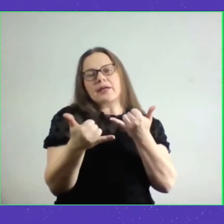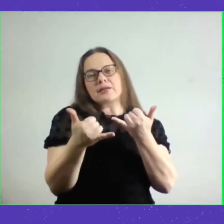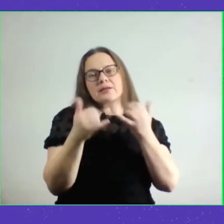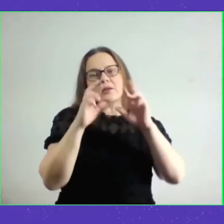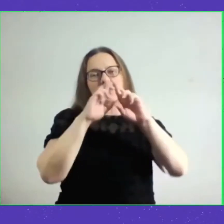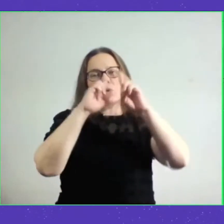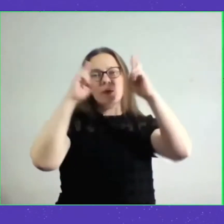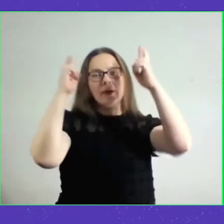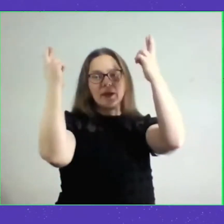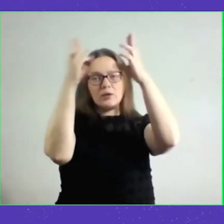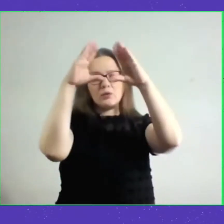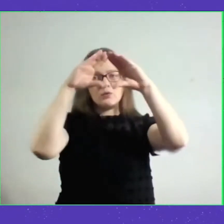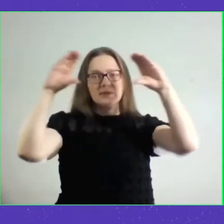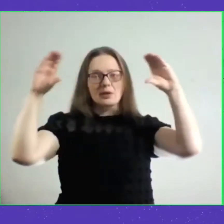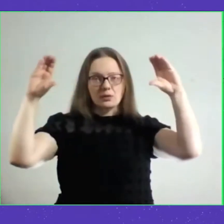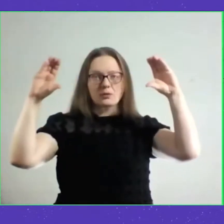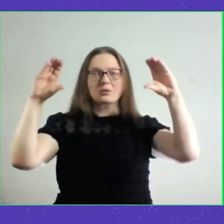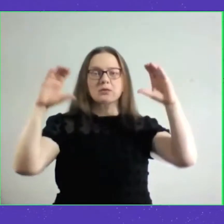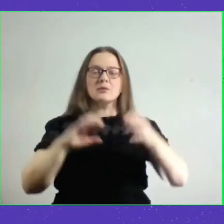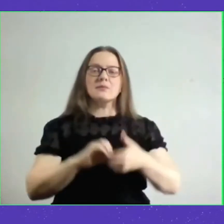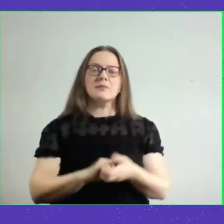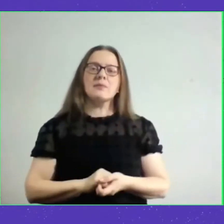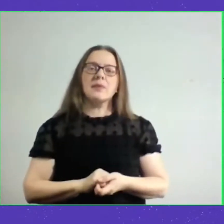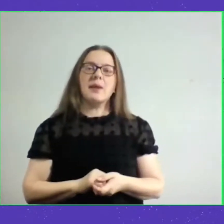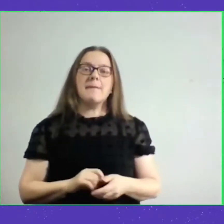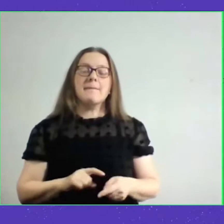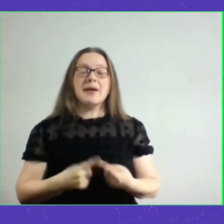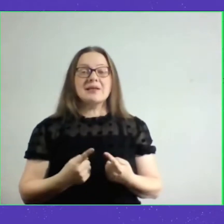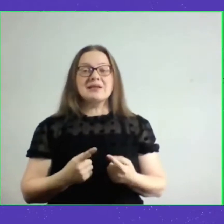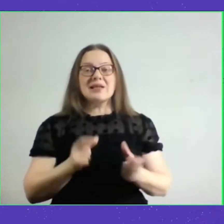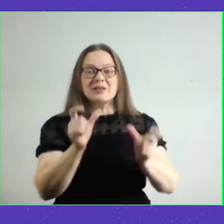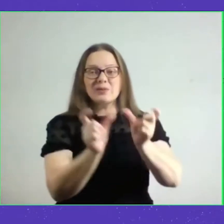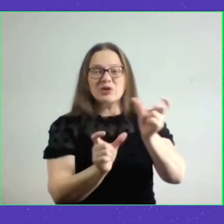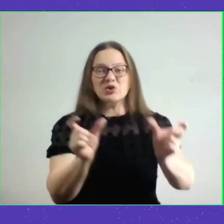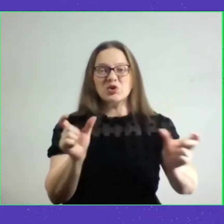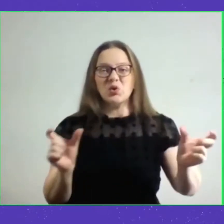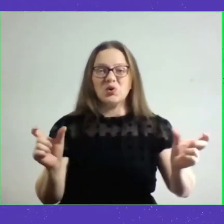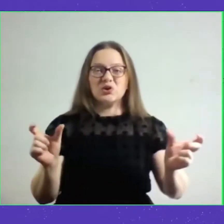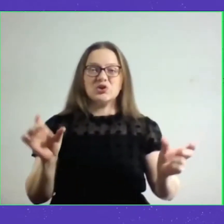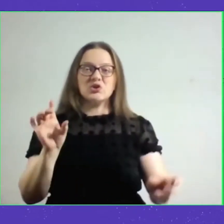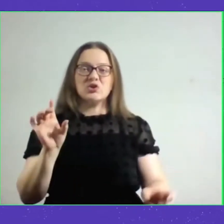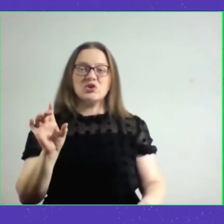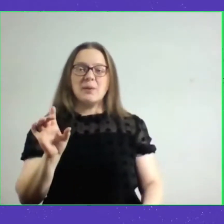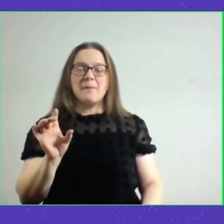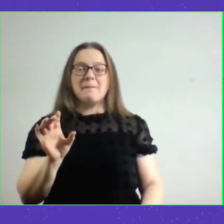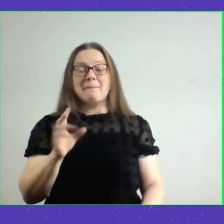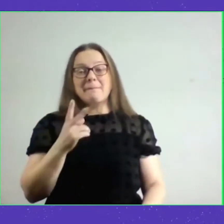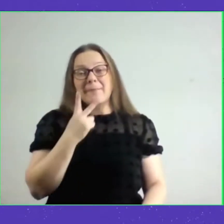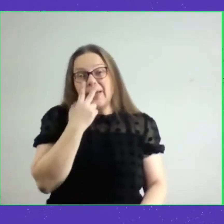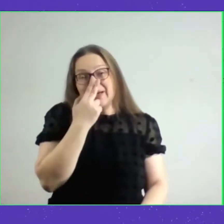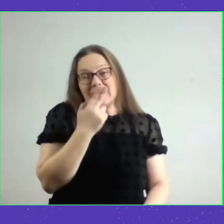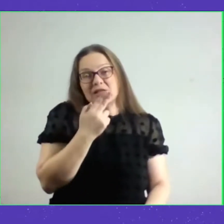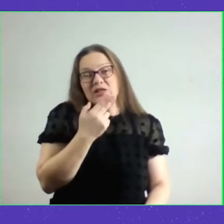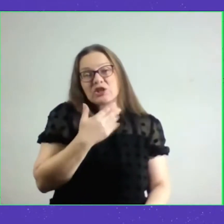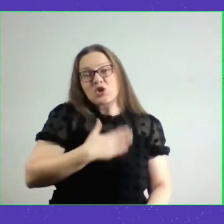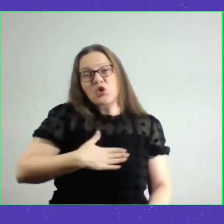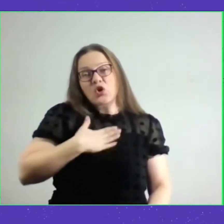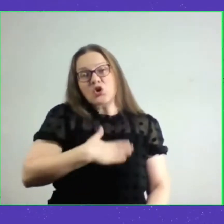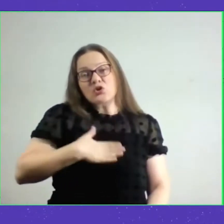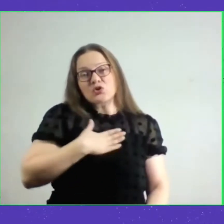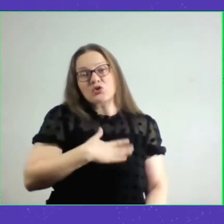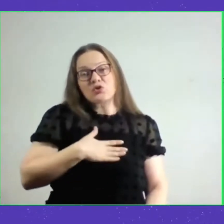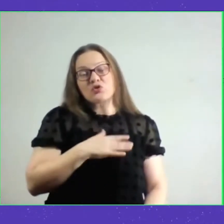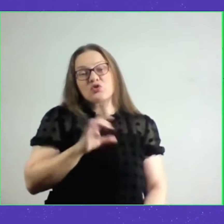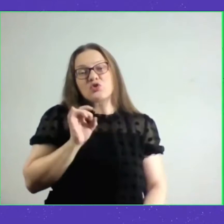pessoas, infelizmente, gostam de viver na aparência do reino dos céus. Só